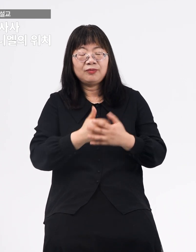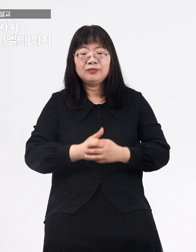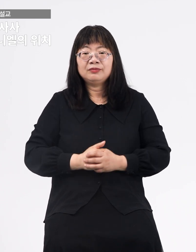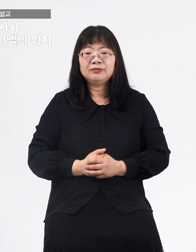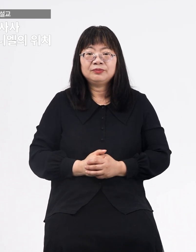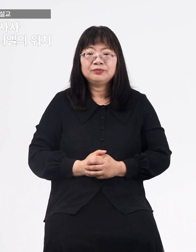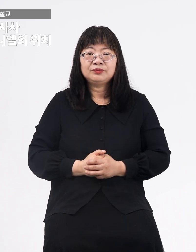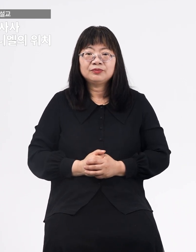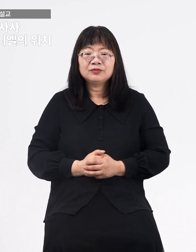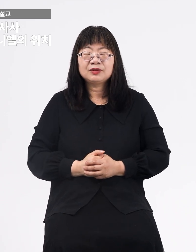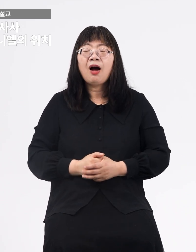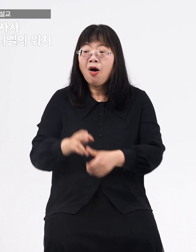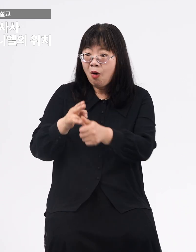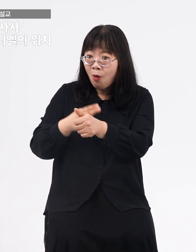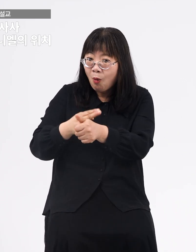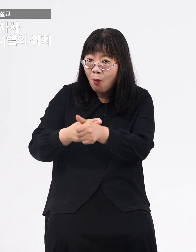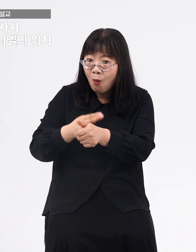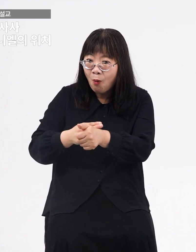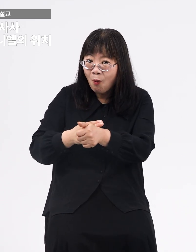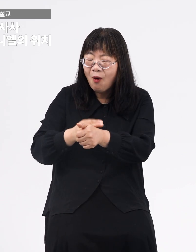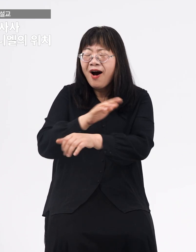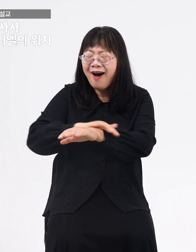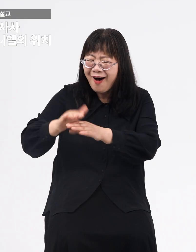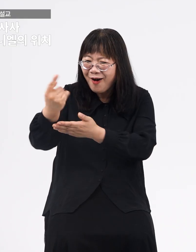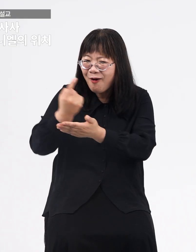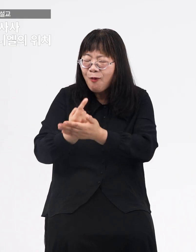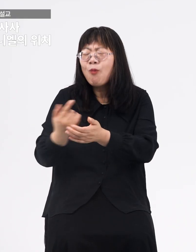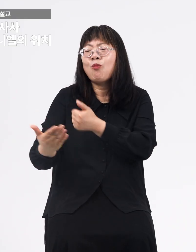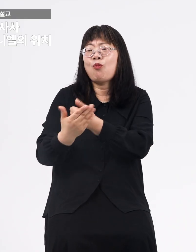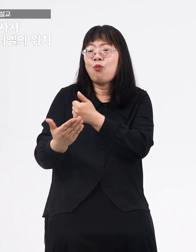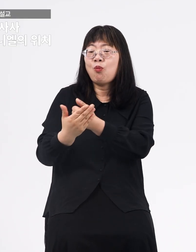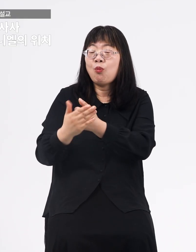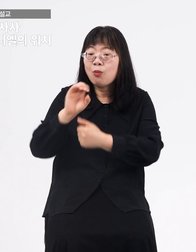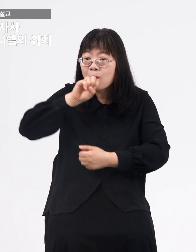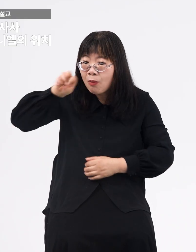그러면 선생님이셨군요. 잘 오셨어요. 우리 좀 도와주세요.